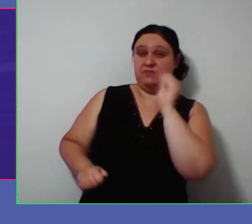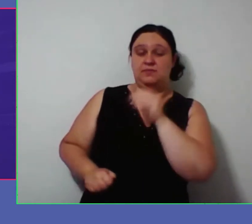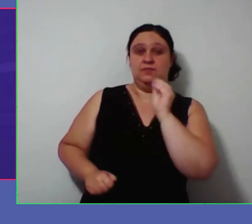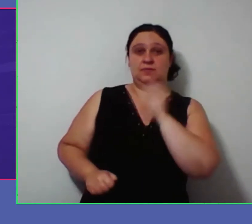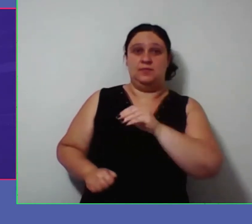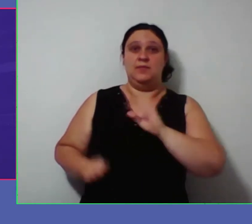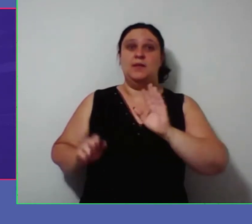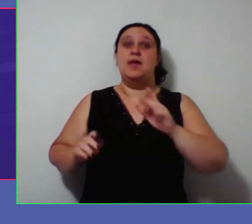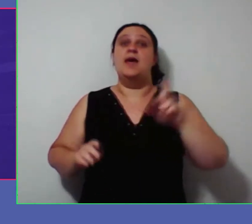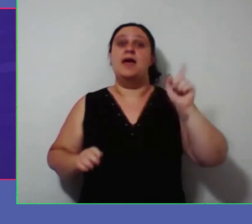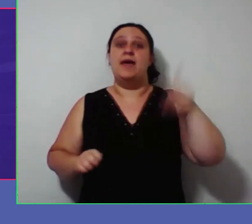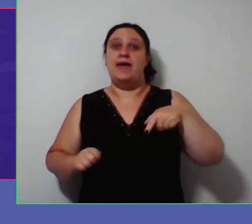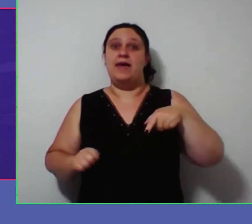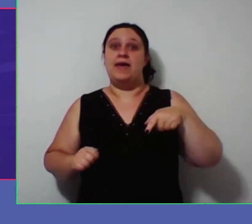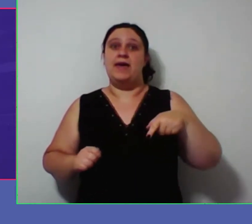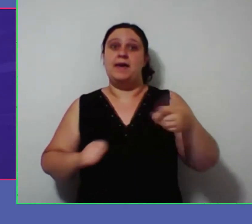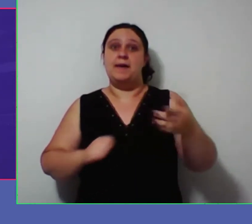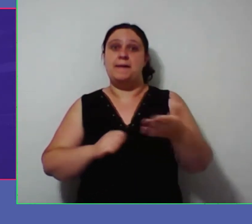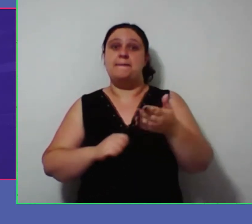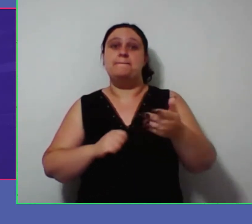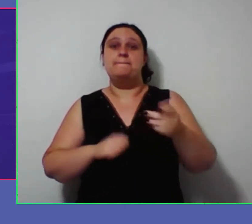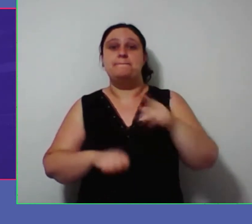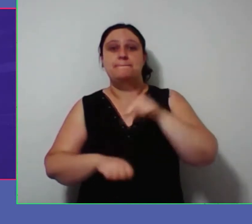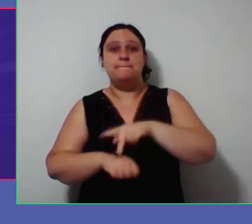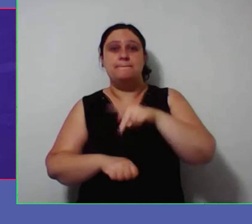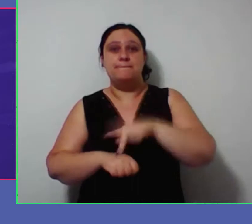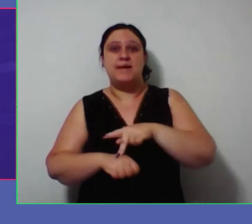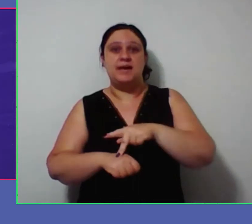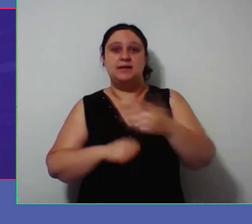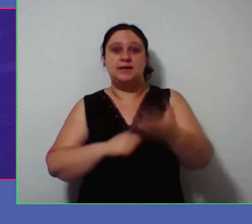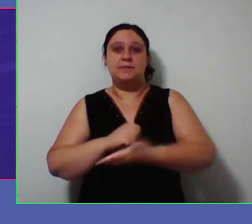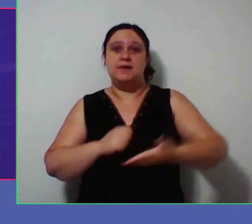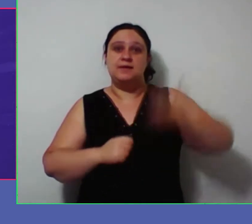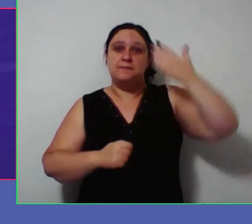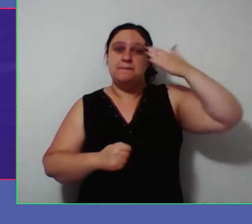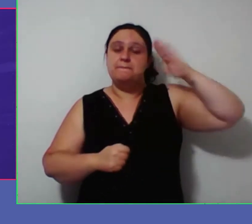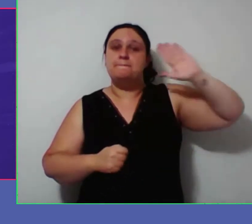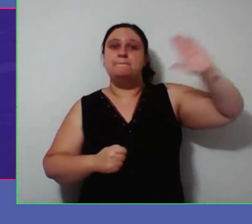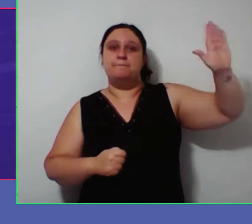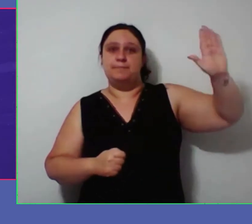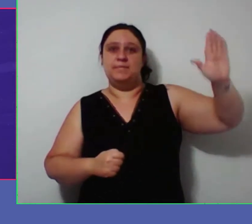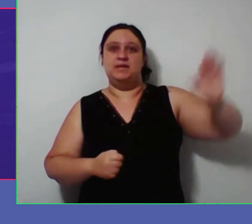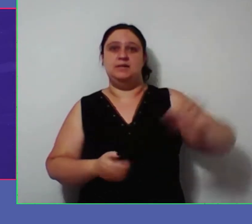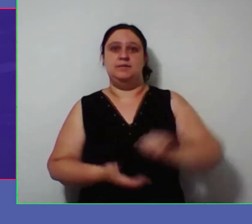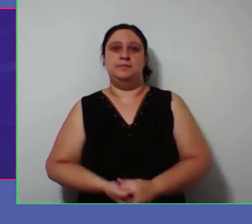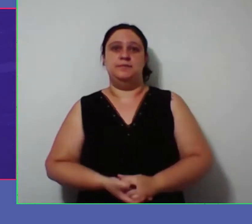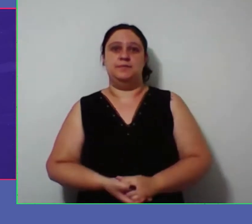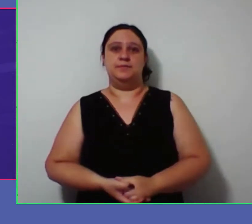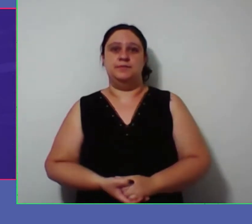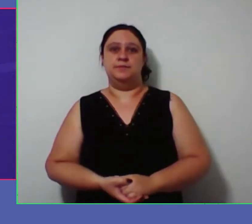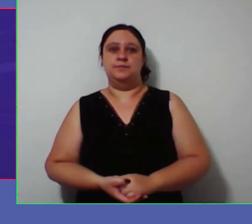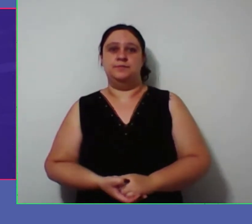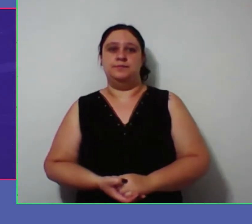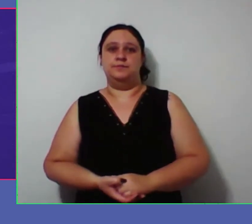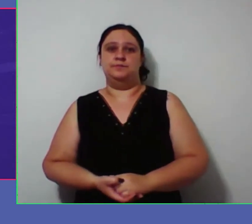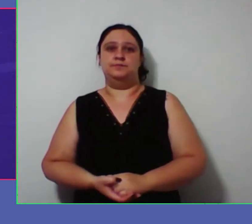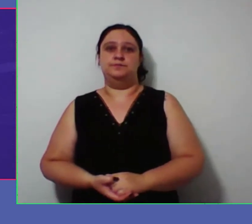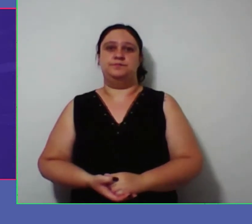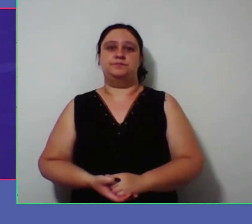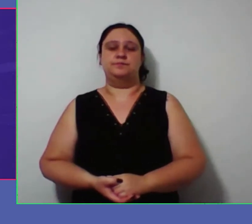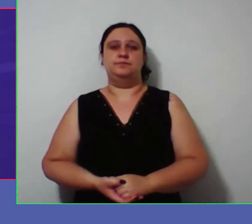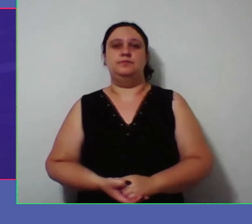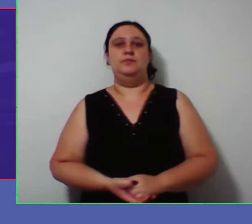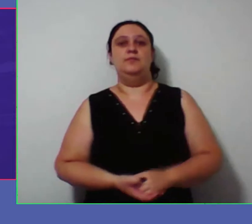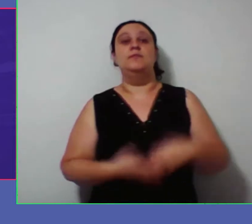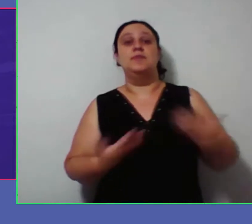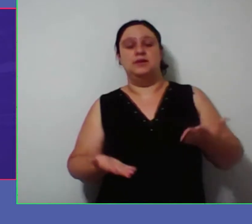E pedra de tropeço e rocha de ofensa, que são estes os que tropeçam na